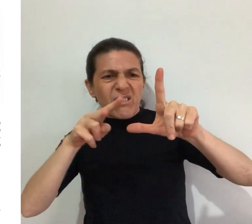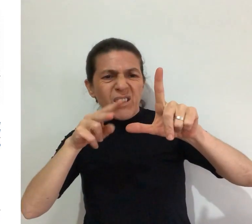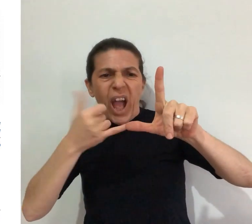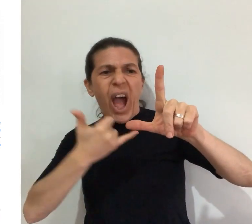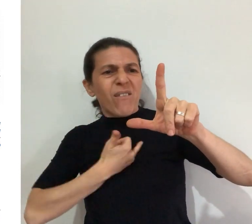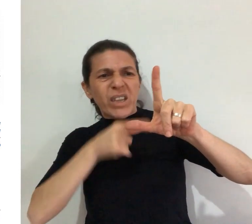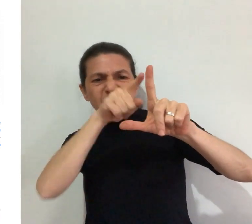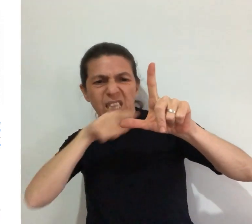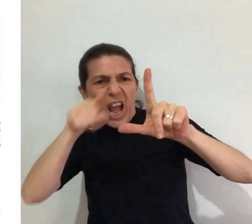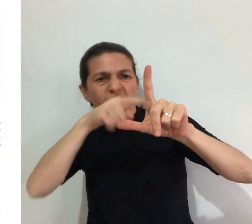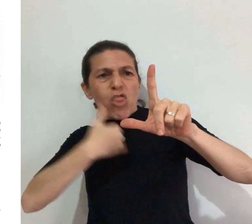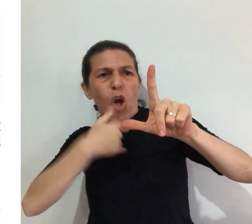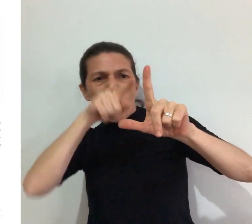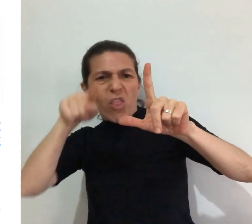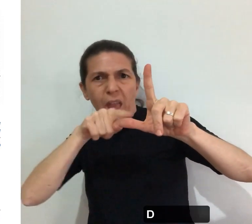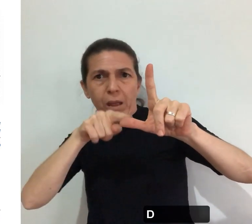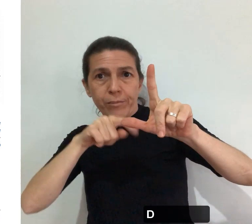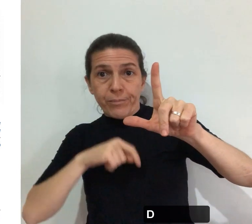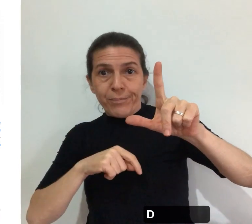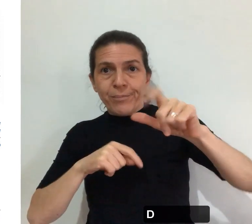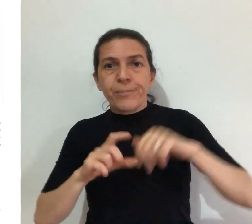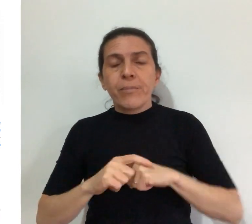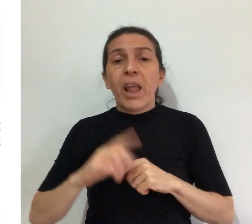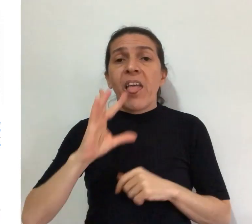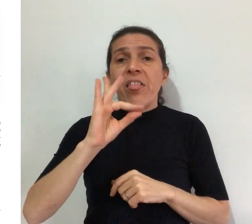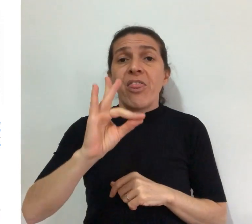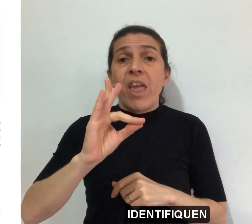D.